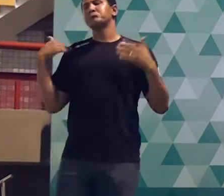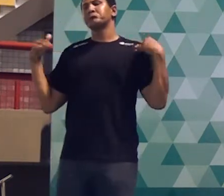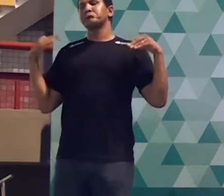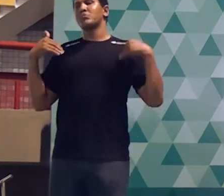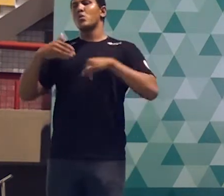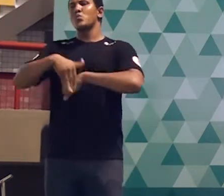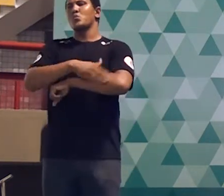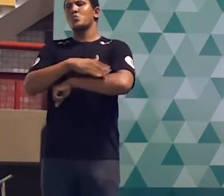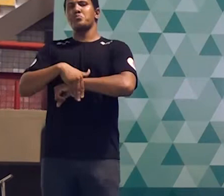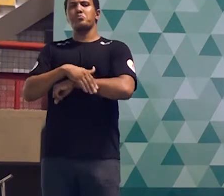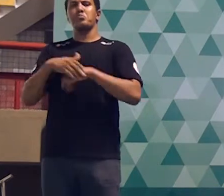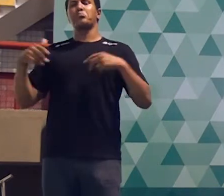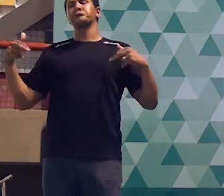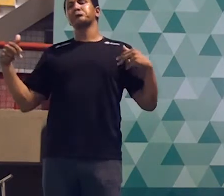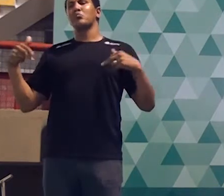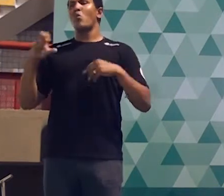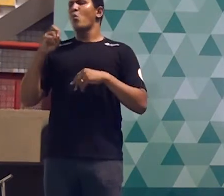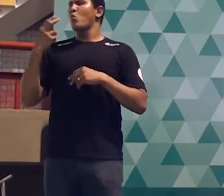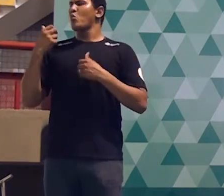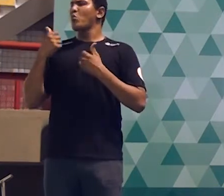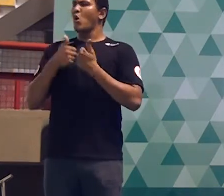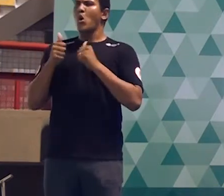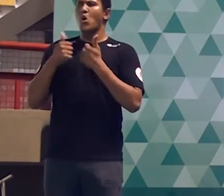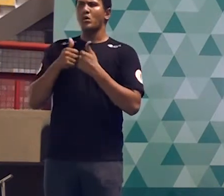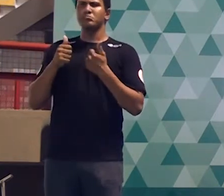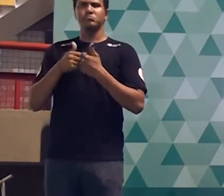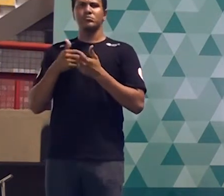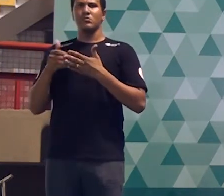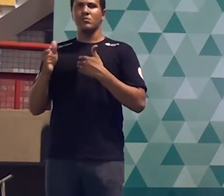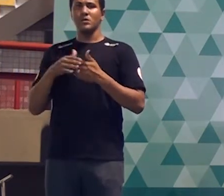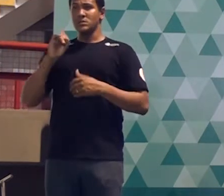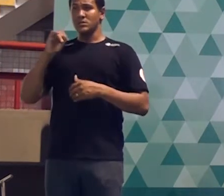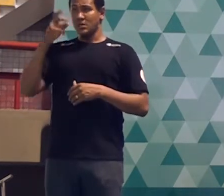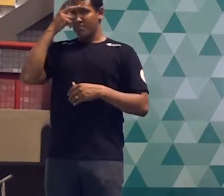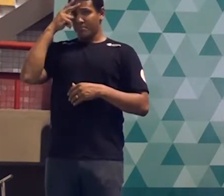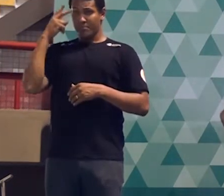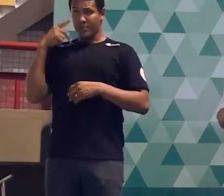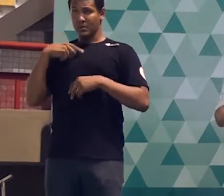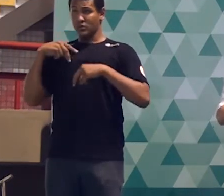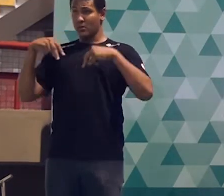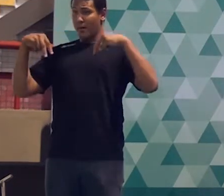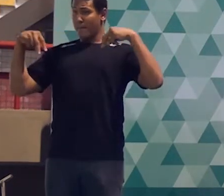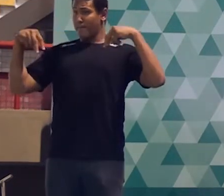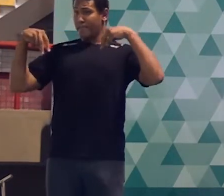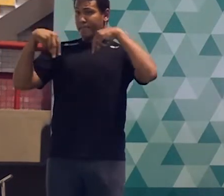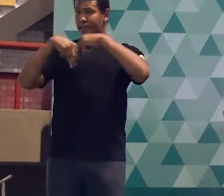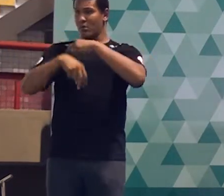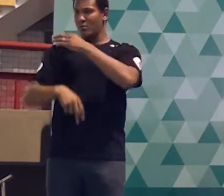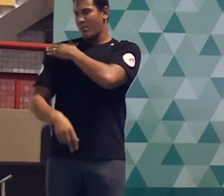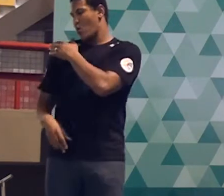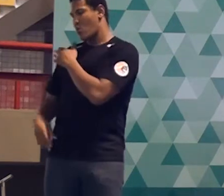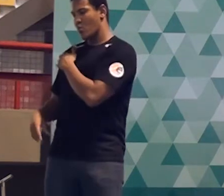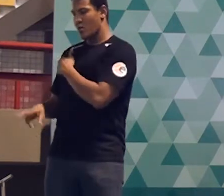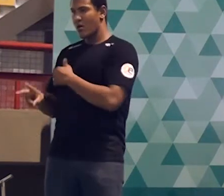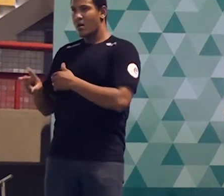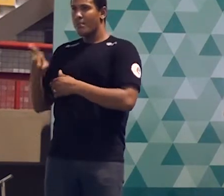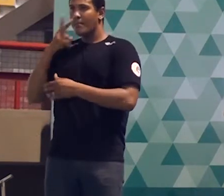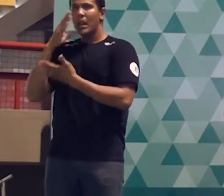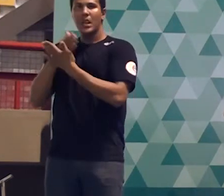rua, ou dentro do ônibus, ou em qualquer lugar, e uma pessoa bate em você, derruba seus